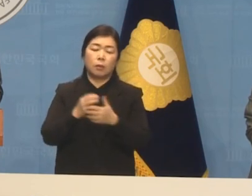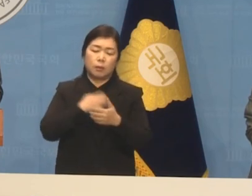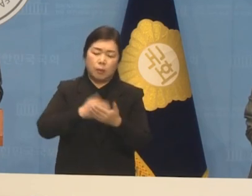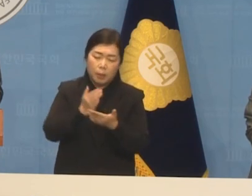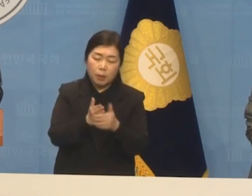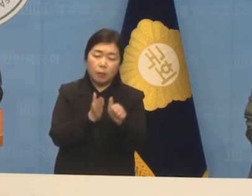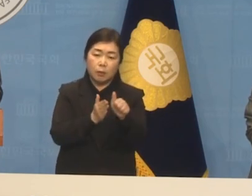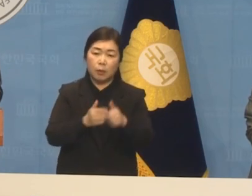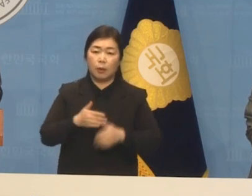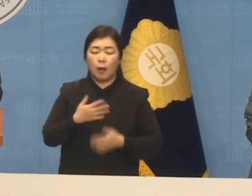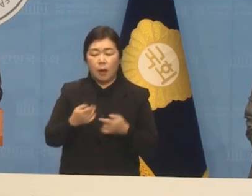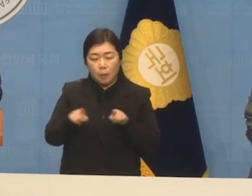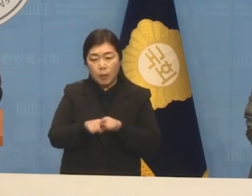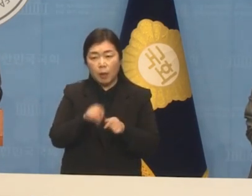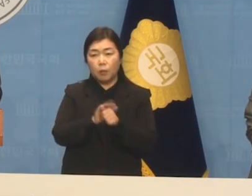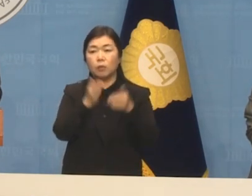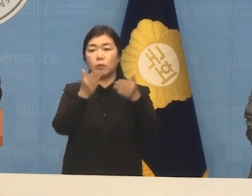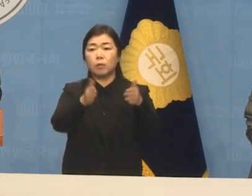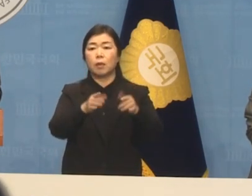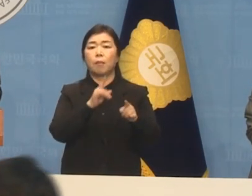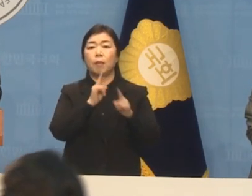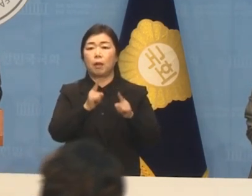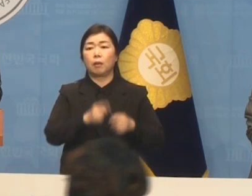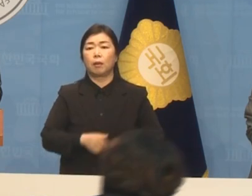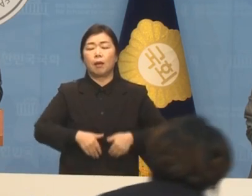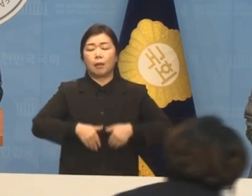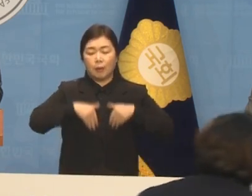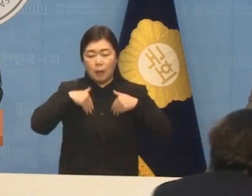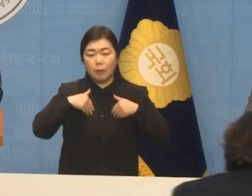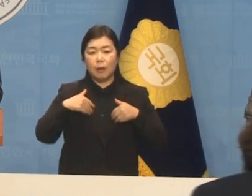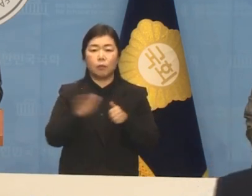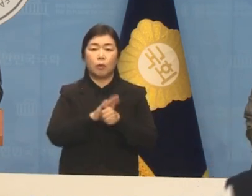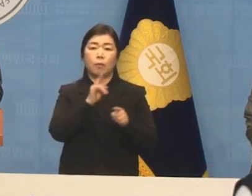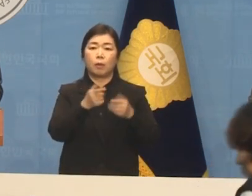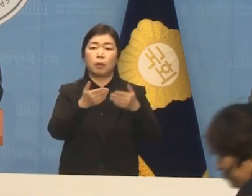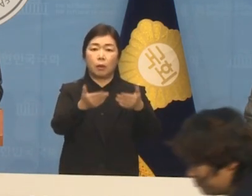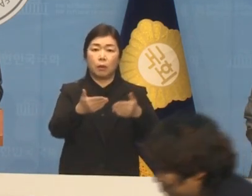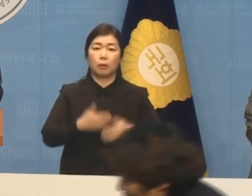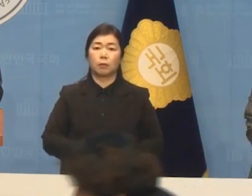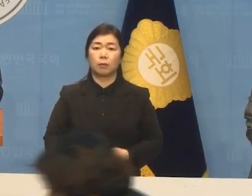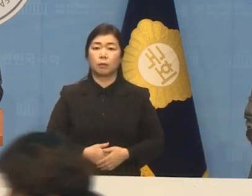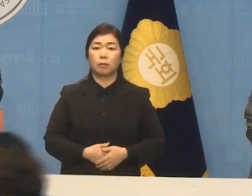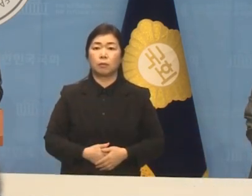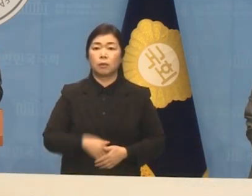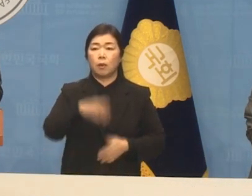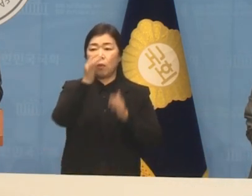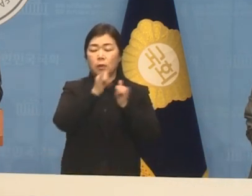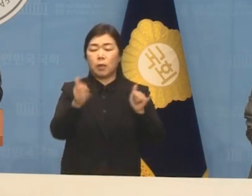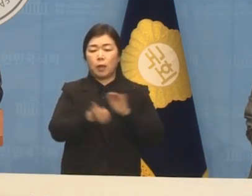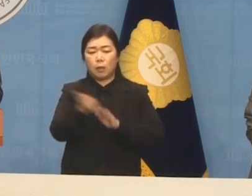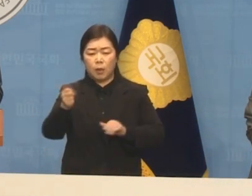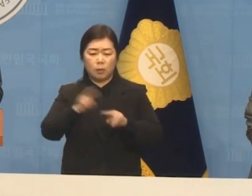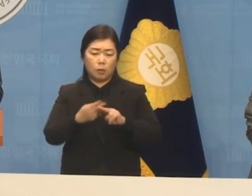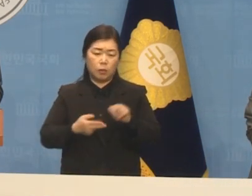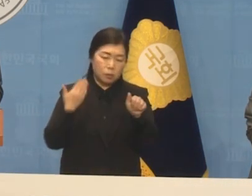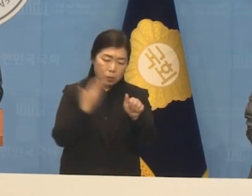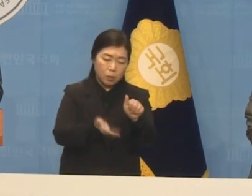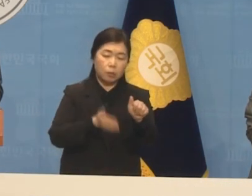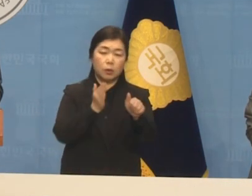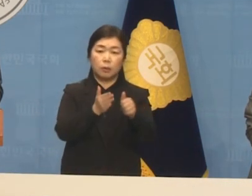마세요, 제가 함께 하겠습니다 라는 따뜻한 말 한마디로 환자들에게 희망을 선물해